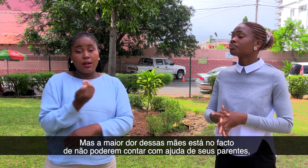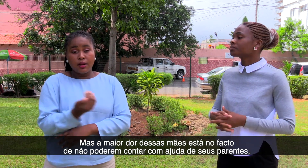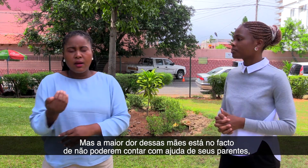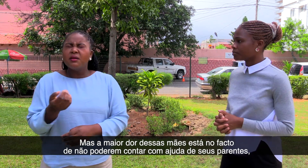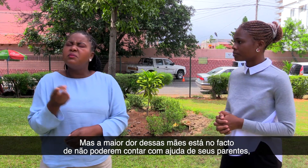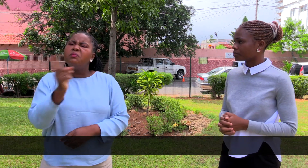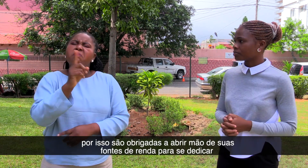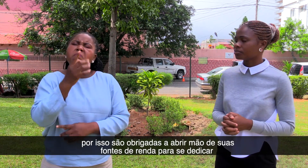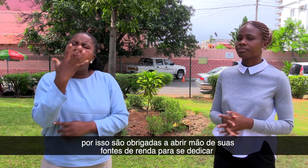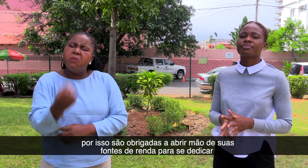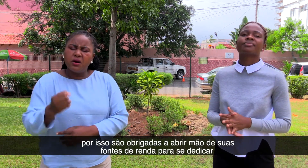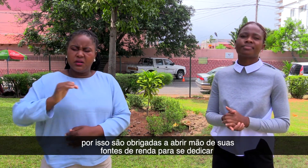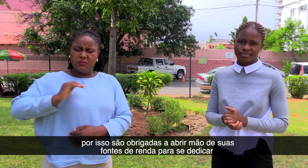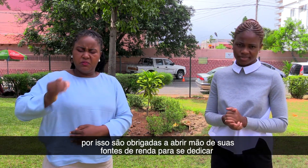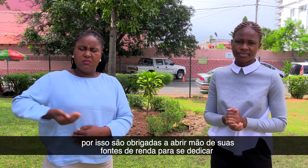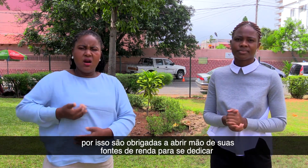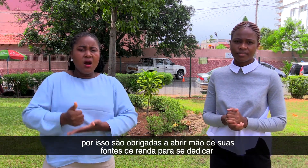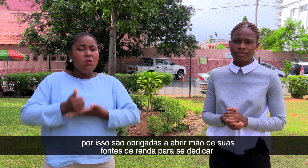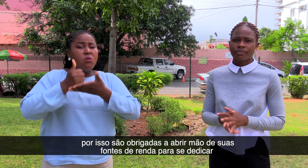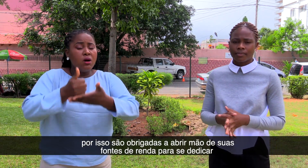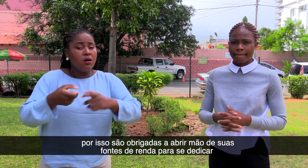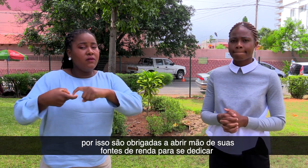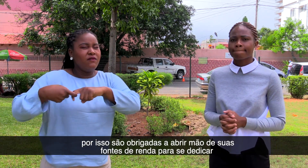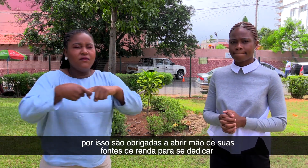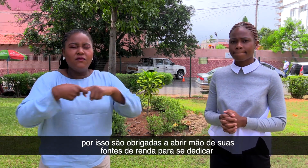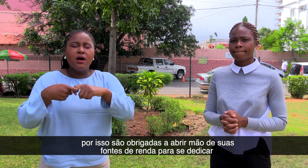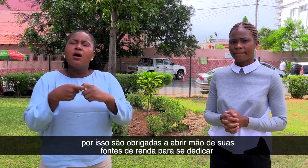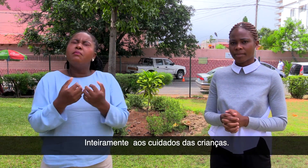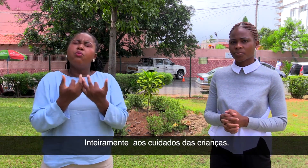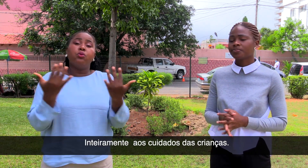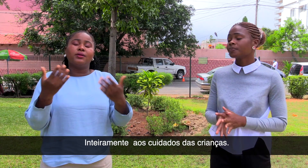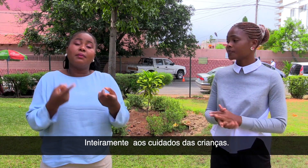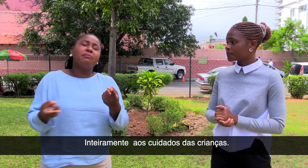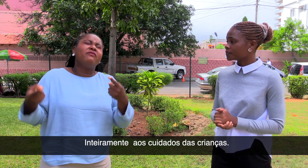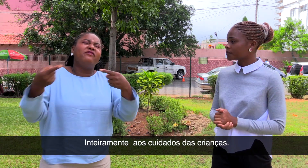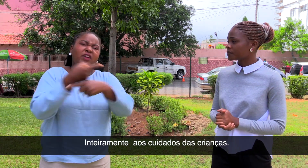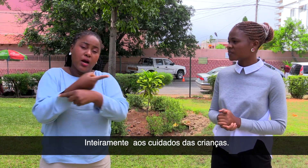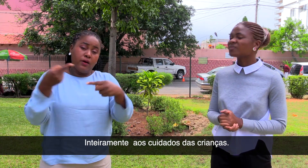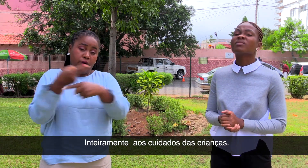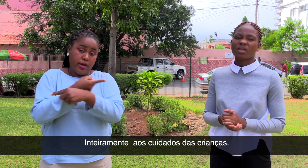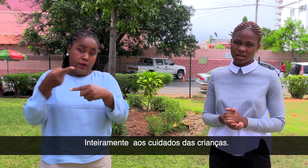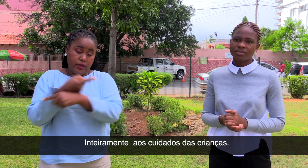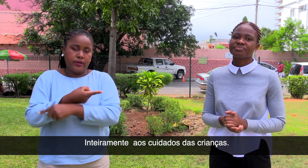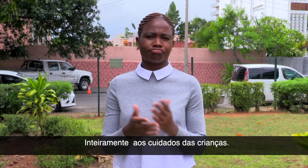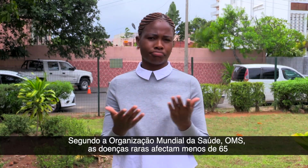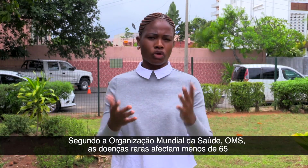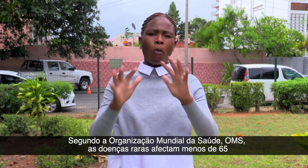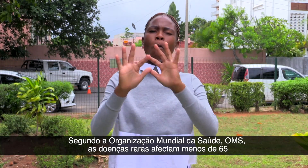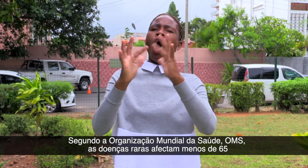Por isso, são obrigadas a abrir mão de suas fontes de renda para se dedicarem inteiramente aos cuidados das crianças.